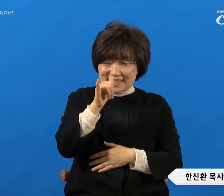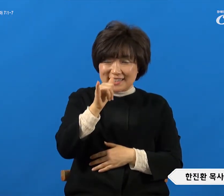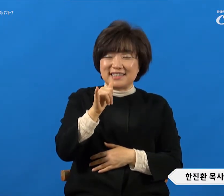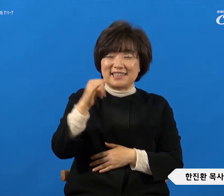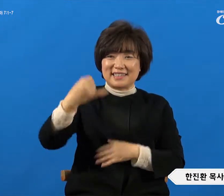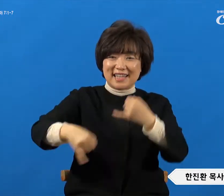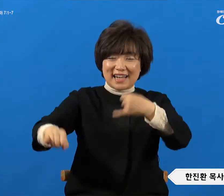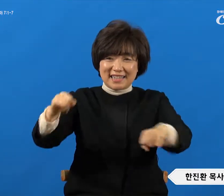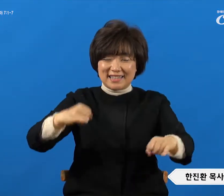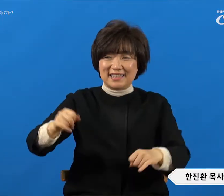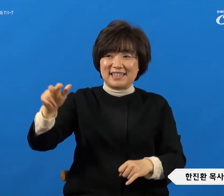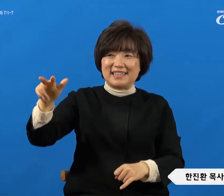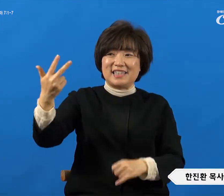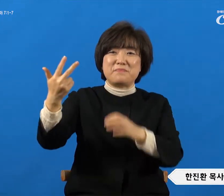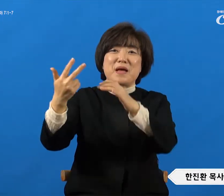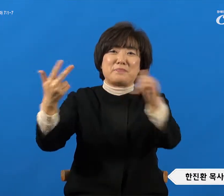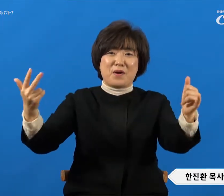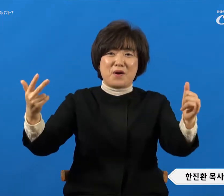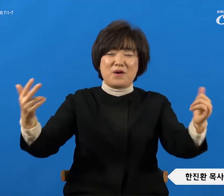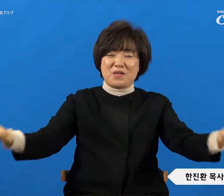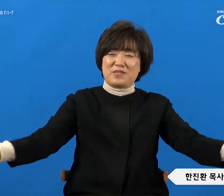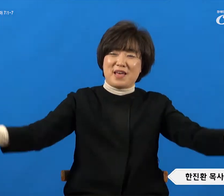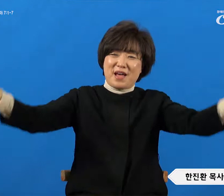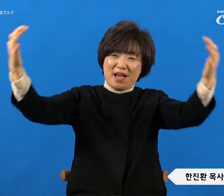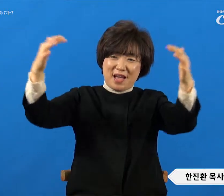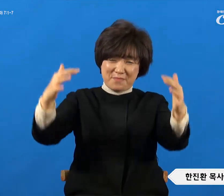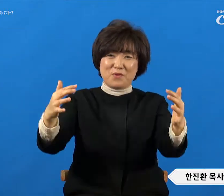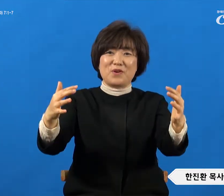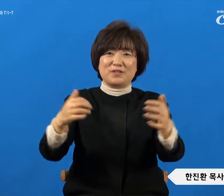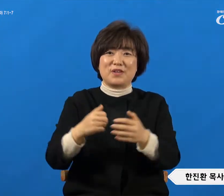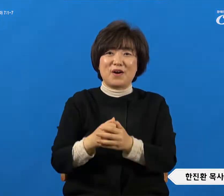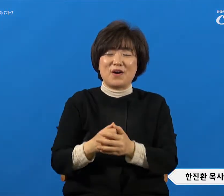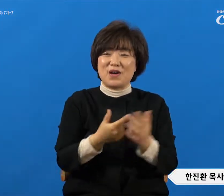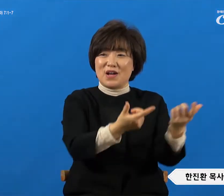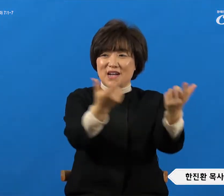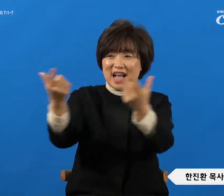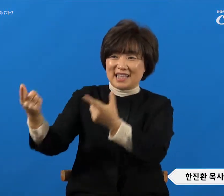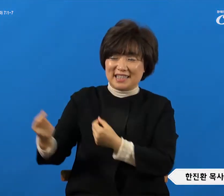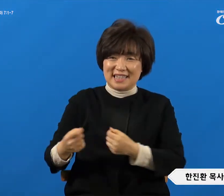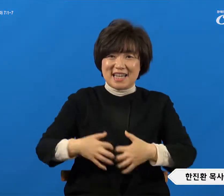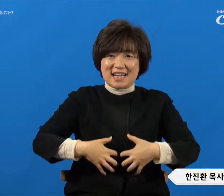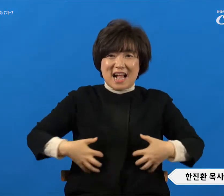700명과 함께 갈비탕을 먹는 것, 그것이 자기의 꿈이라고 말했습니다.